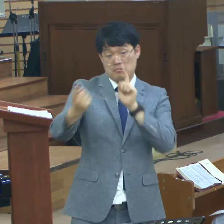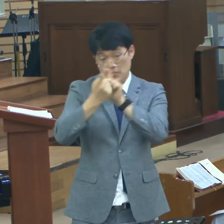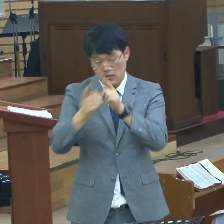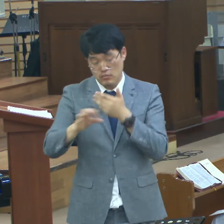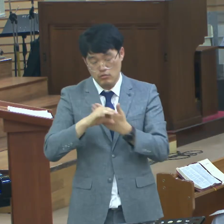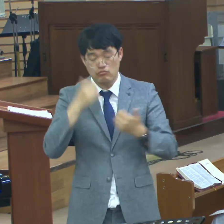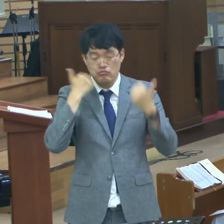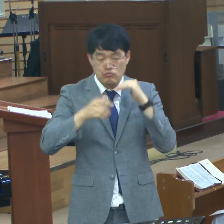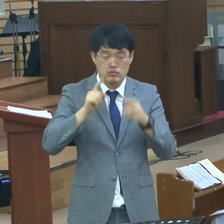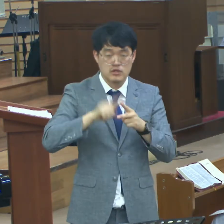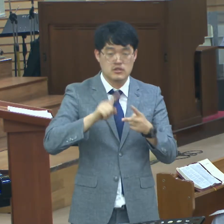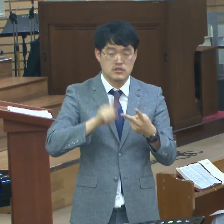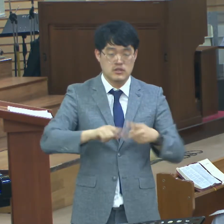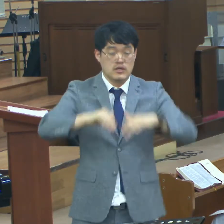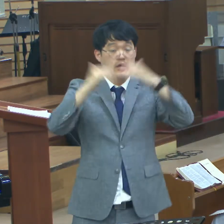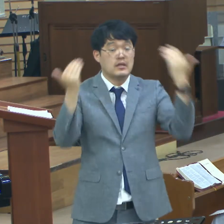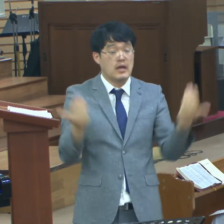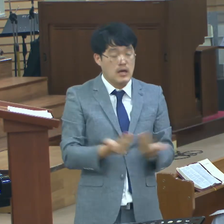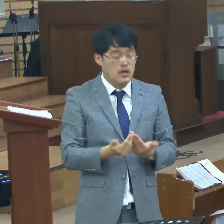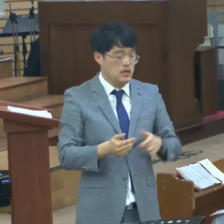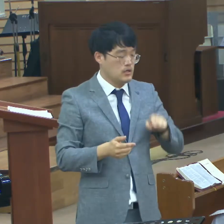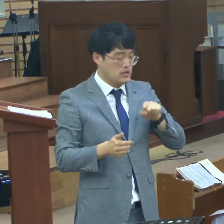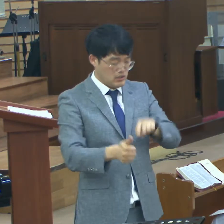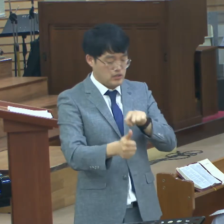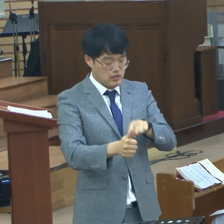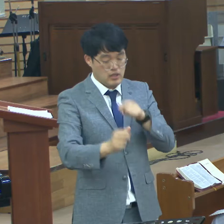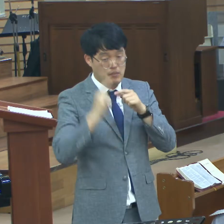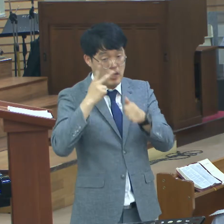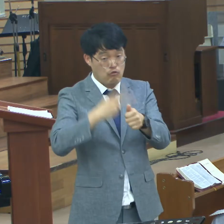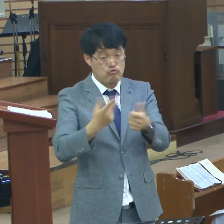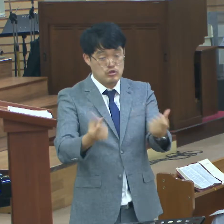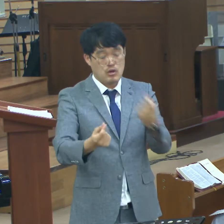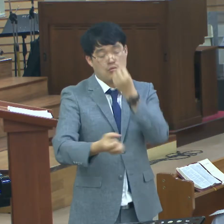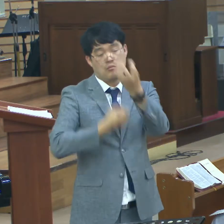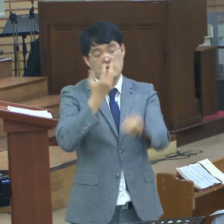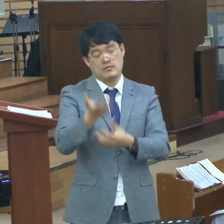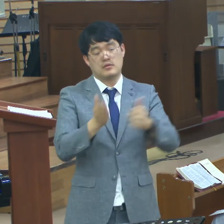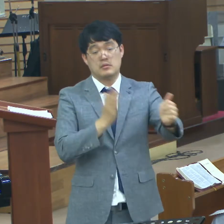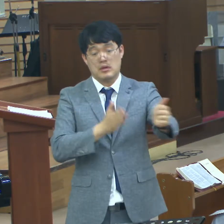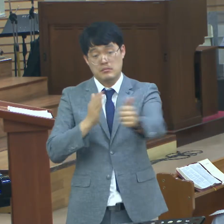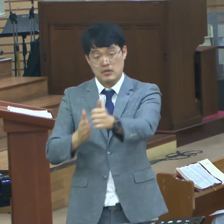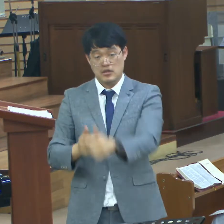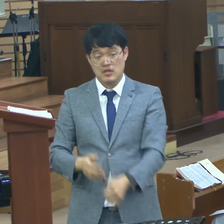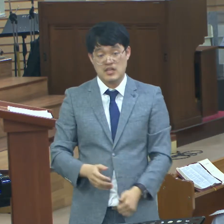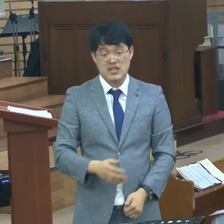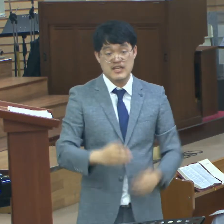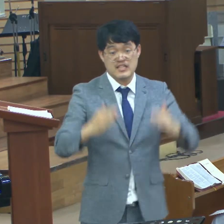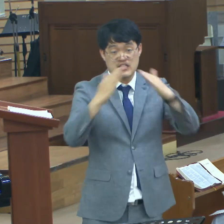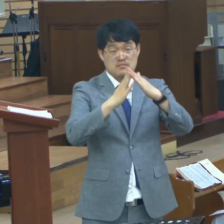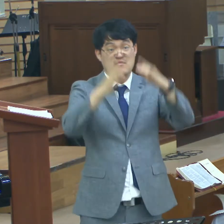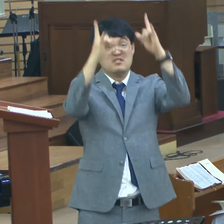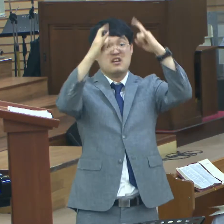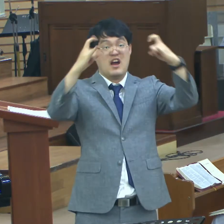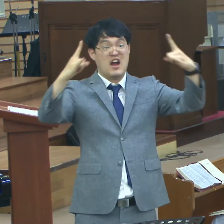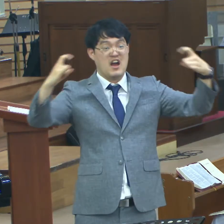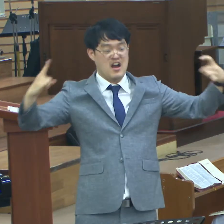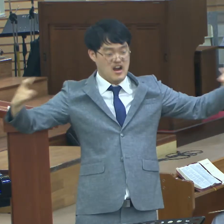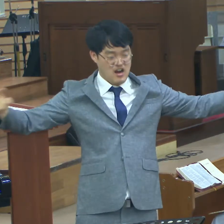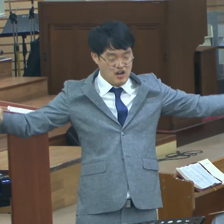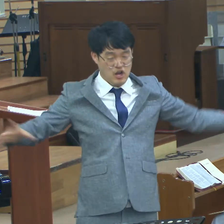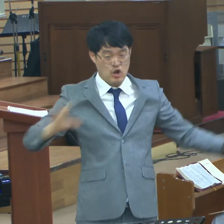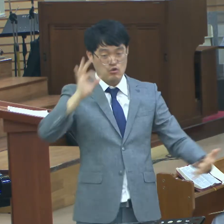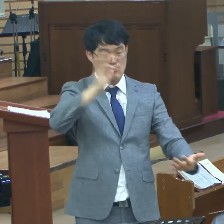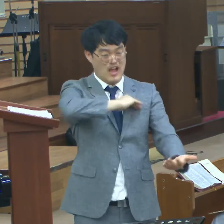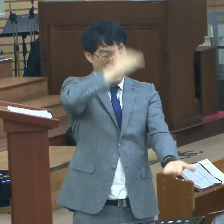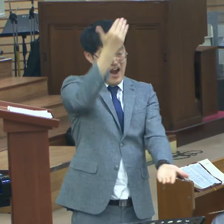생각해요. 큰 집이 있고 막 재산이 엄청나고 부럽죠. 근데 여러분 그것은